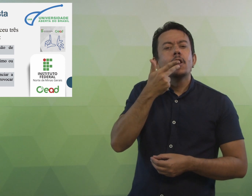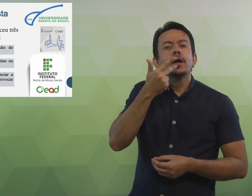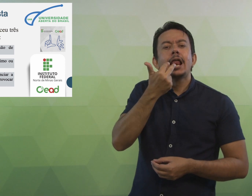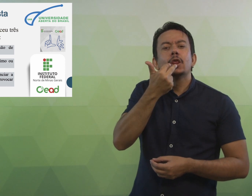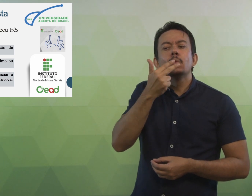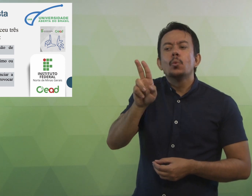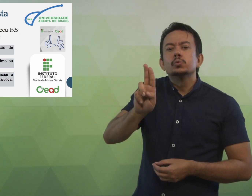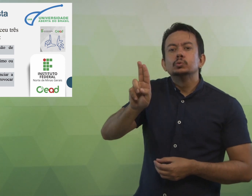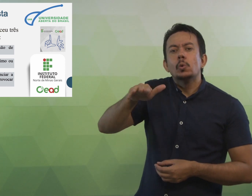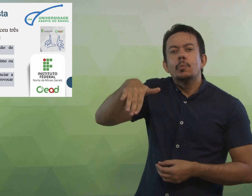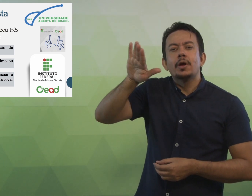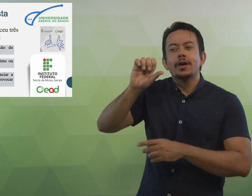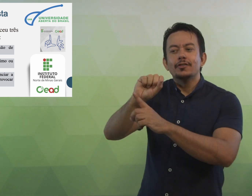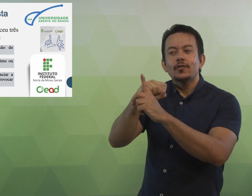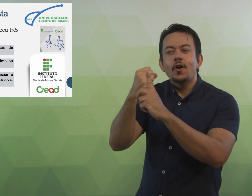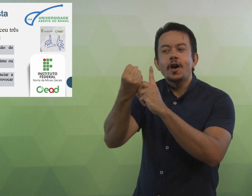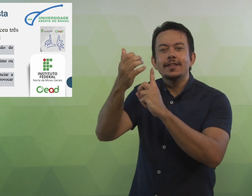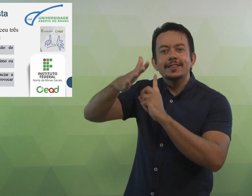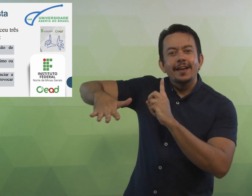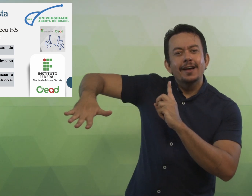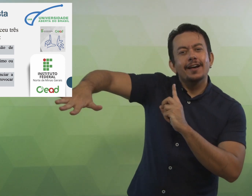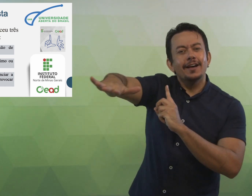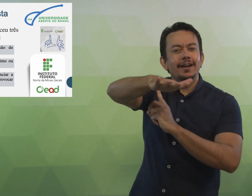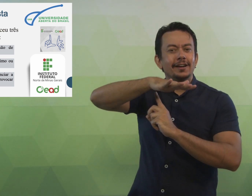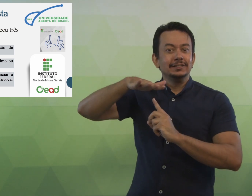como está descrita no slide,